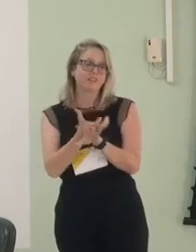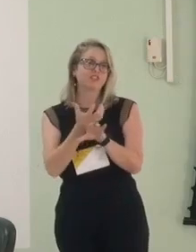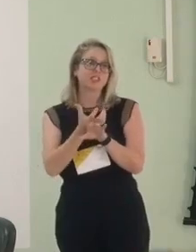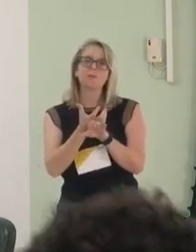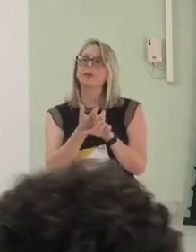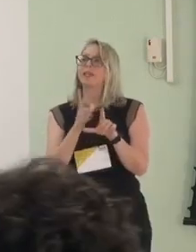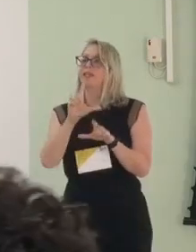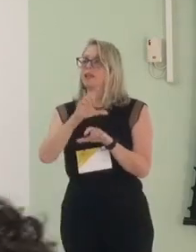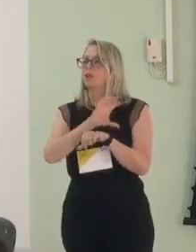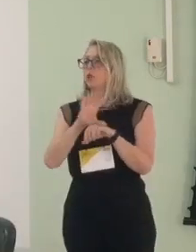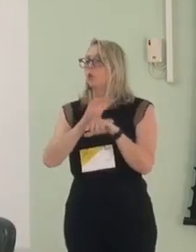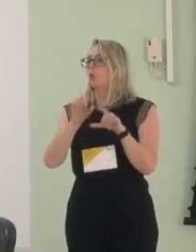Portanto,